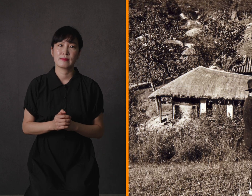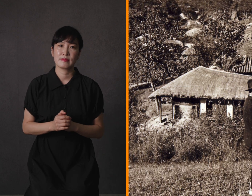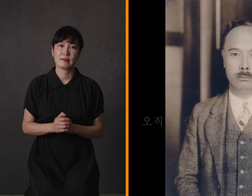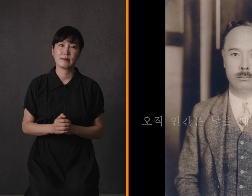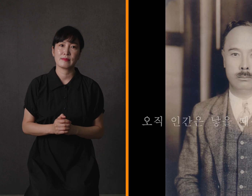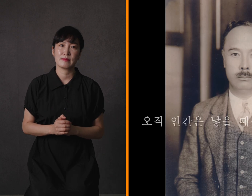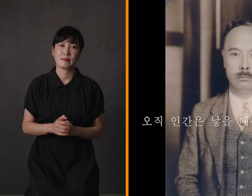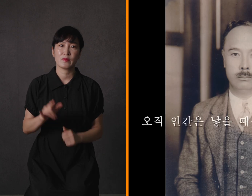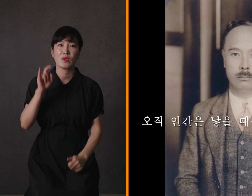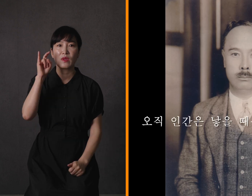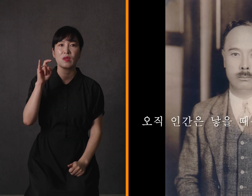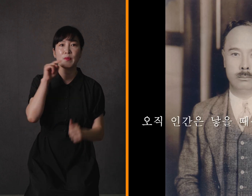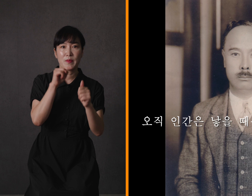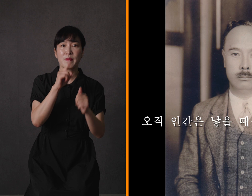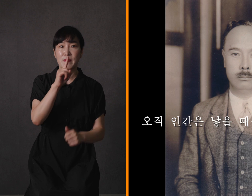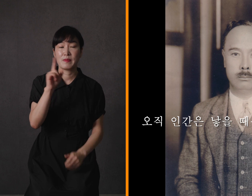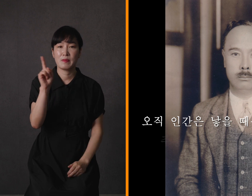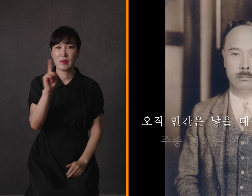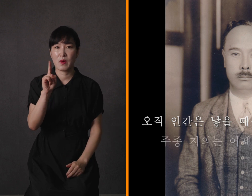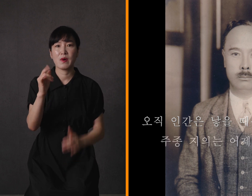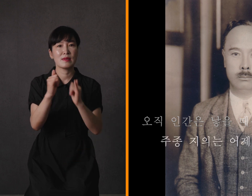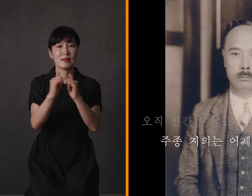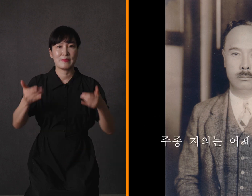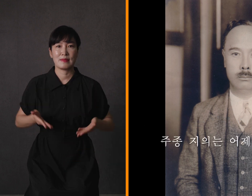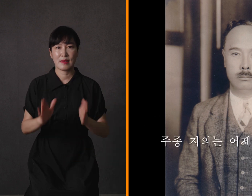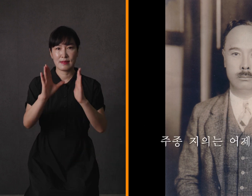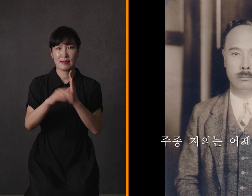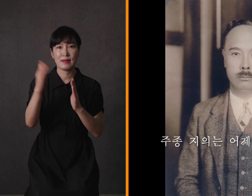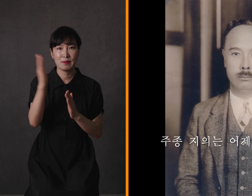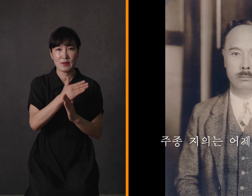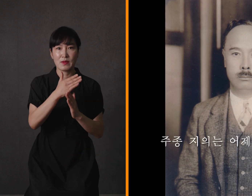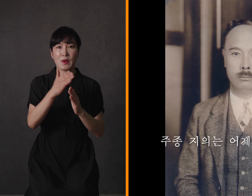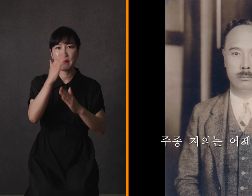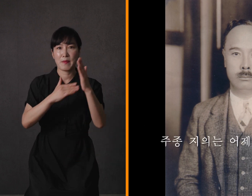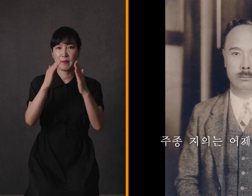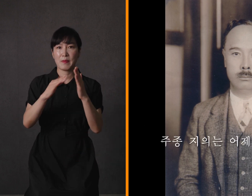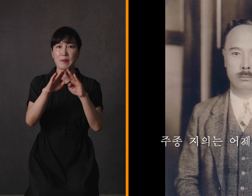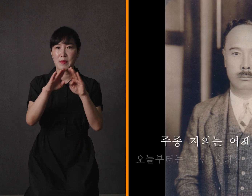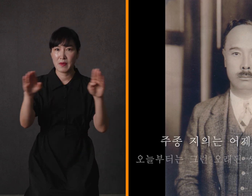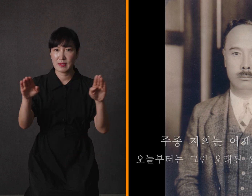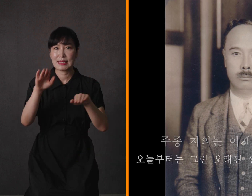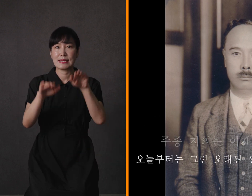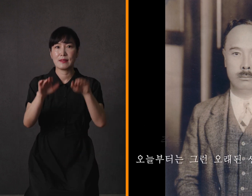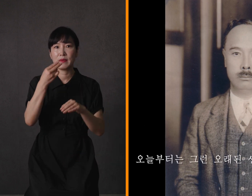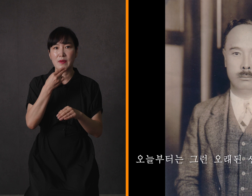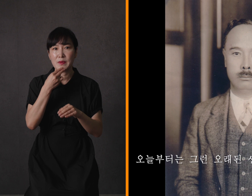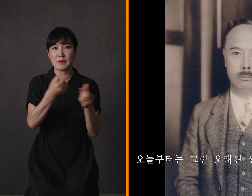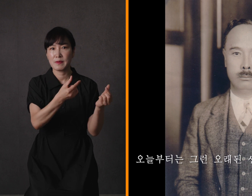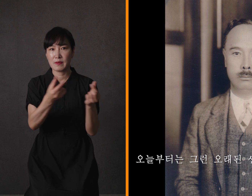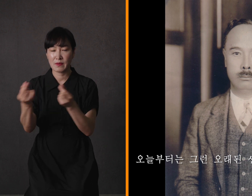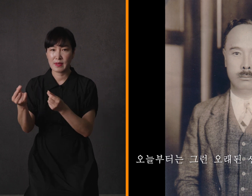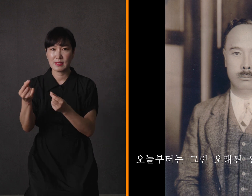오직 인간은 낳을 때부터 평등이니 주종지위는 어제까지의 풍습이요. 오늘부터는